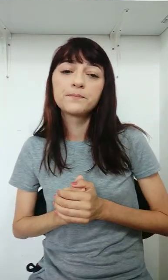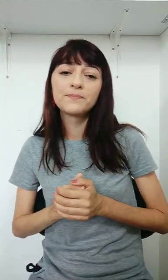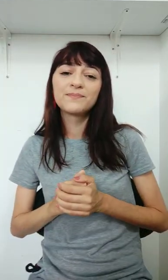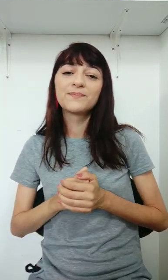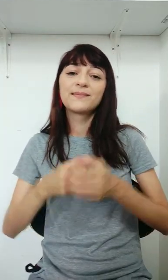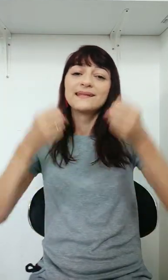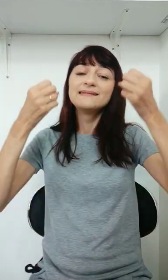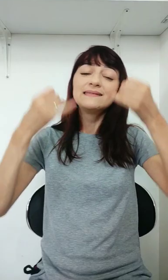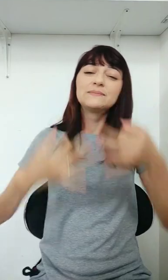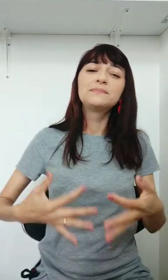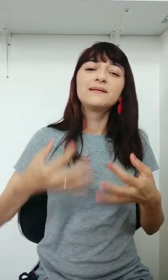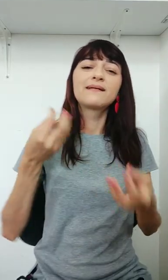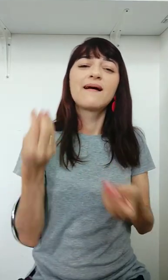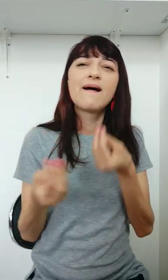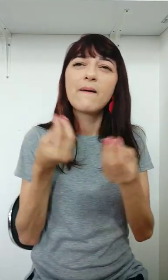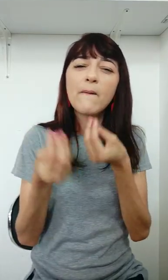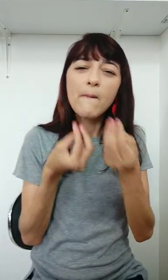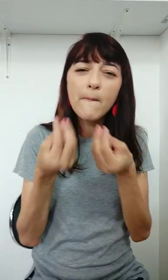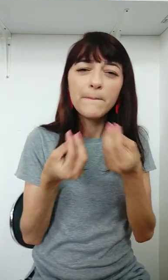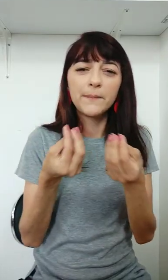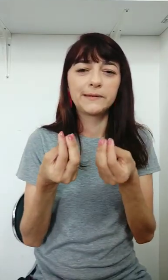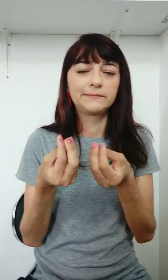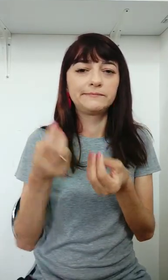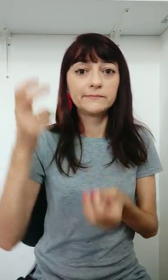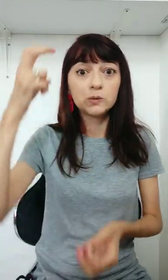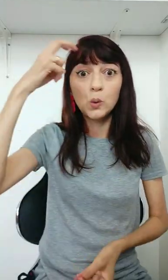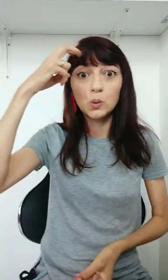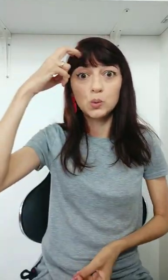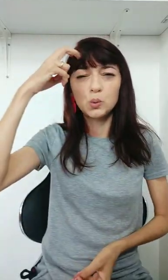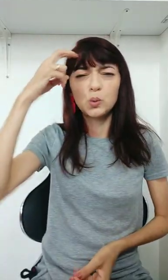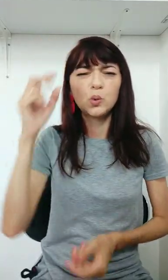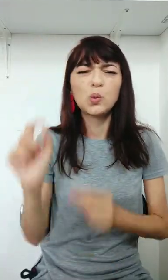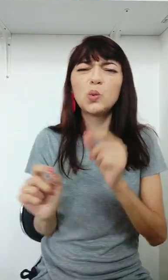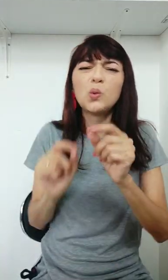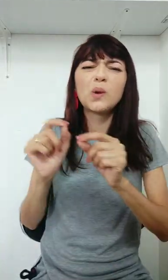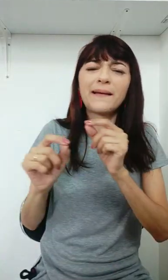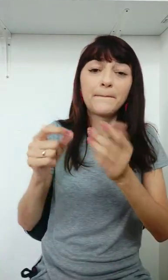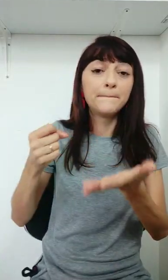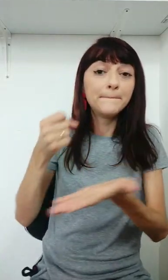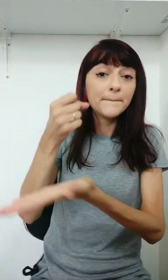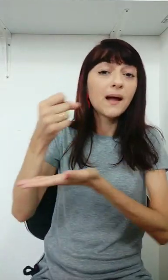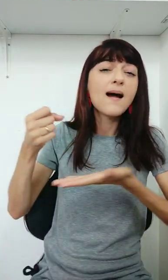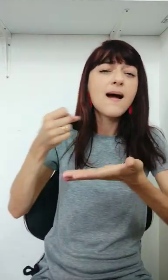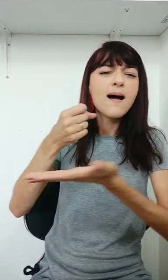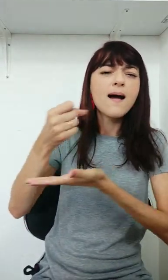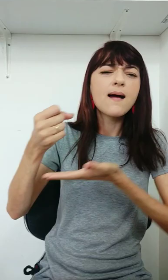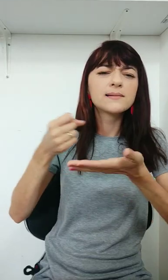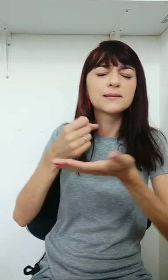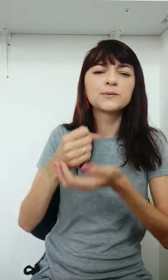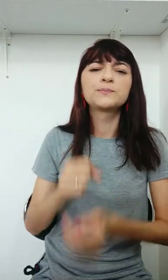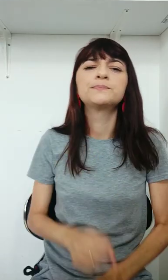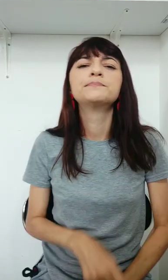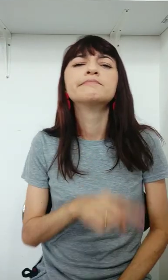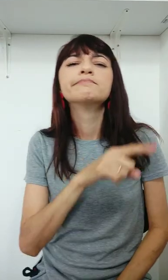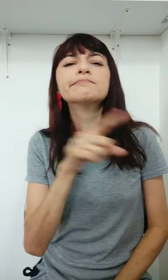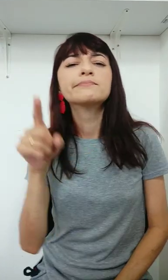né? Vamos começar. Vou explicar um pouco para vocês a respeito de cultura. Afinal de contas, né? O que é cultura?